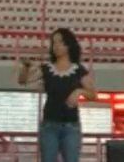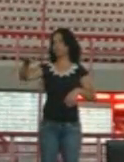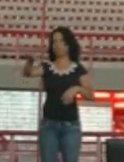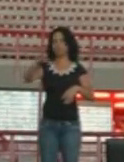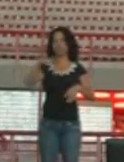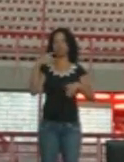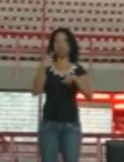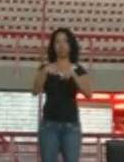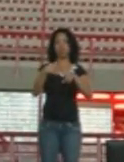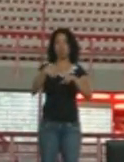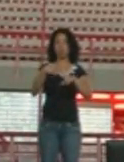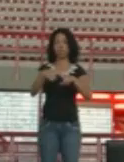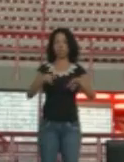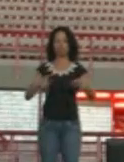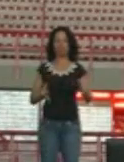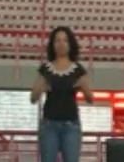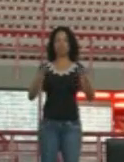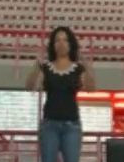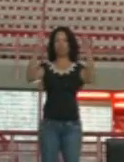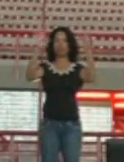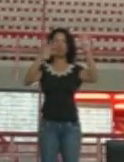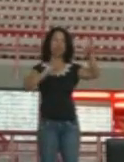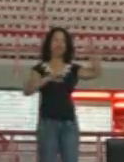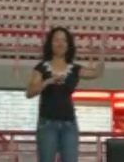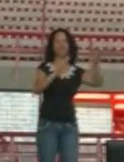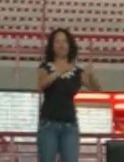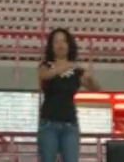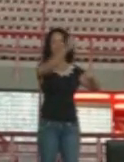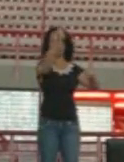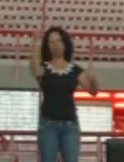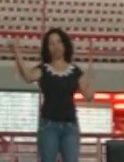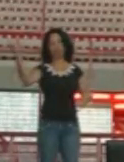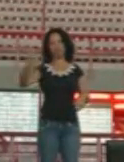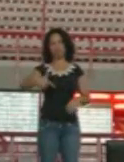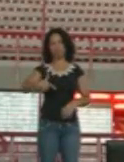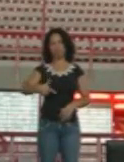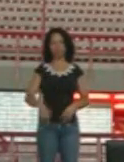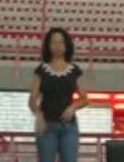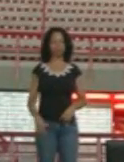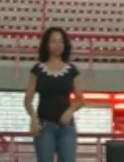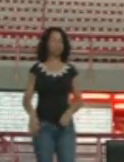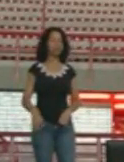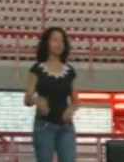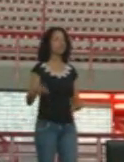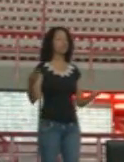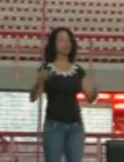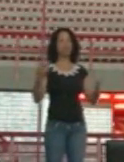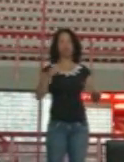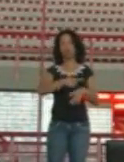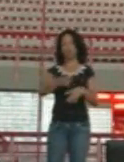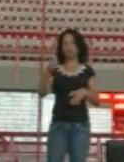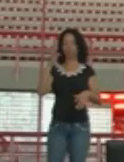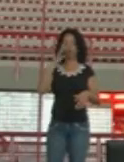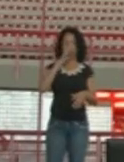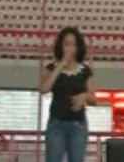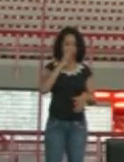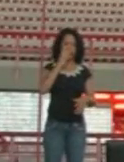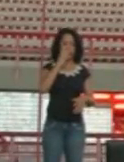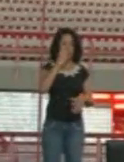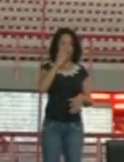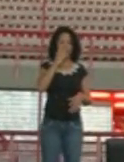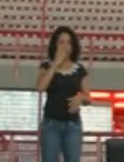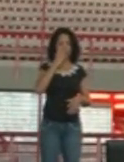com os produtos industrializados dos países desenvolvidos. Presta atenção agora. Qual